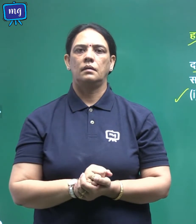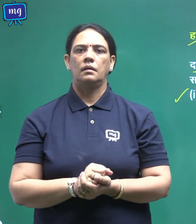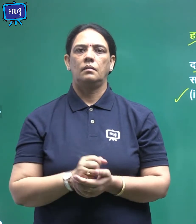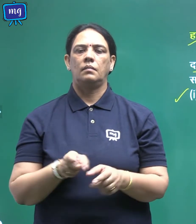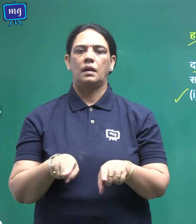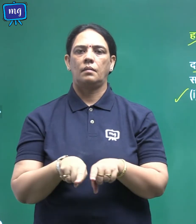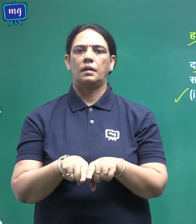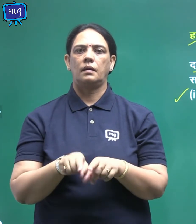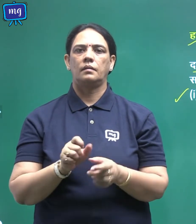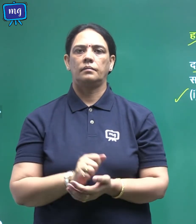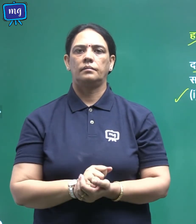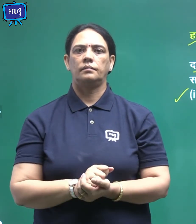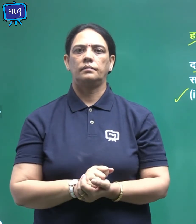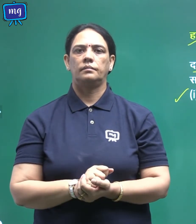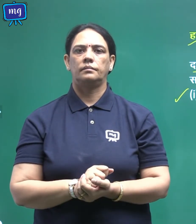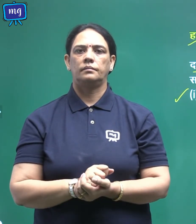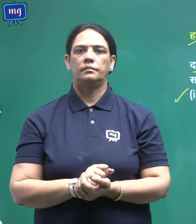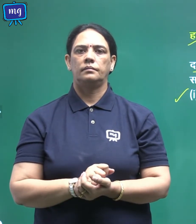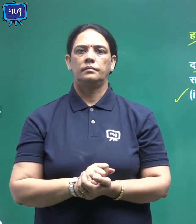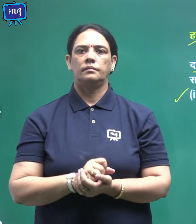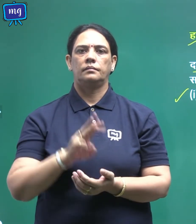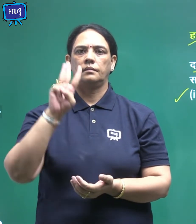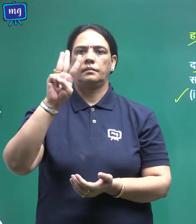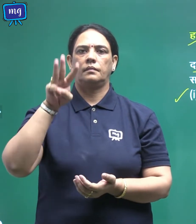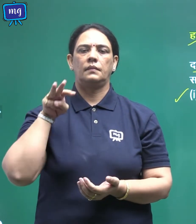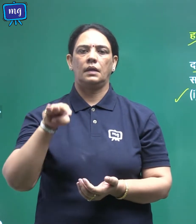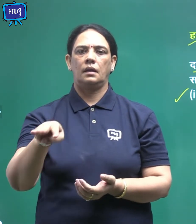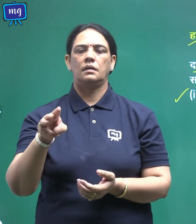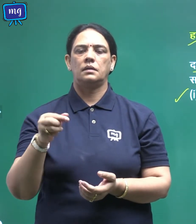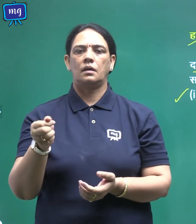बराबर 3,000 रुपये।